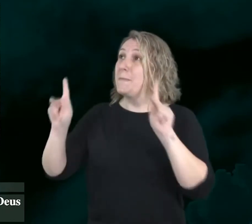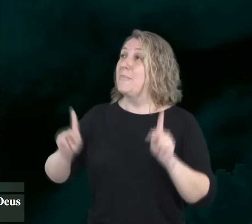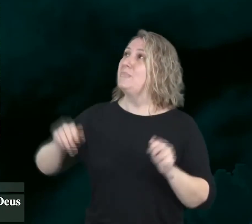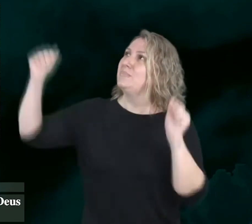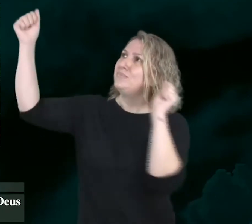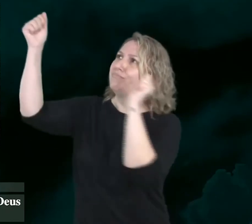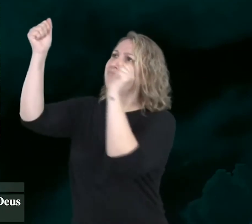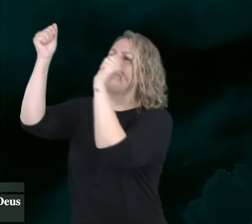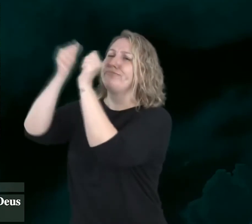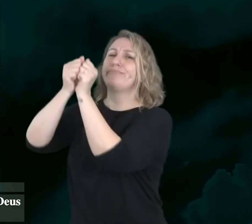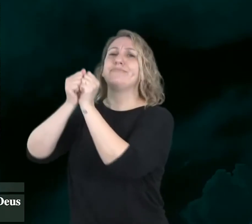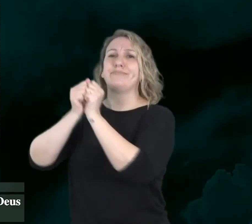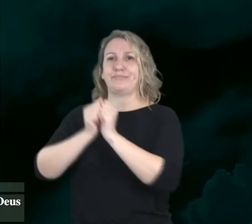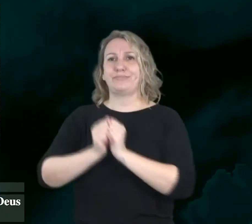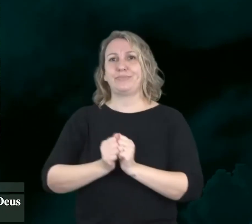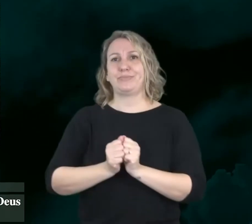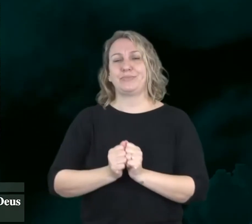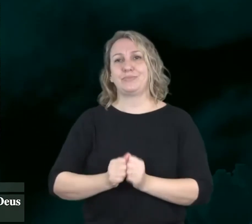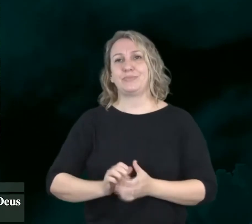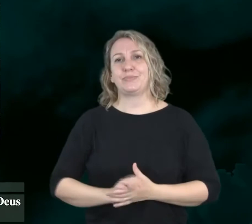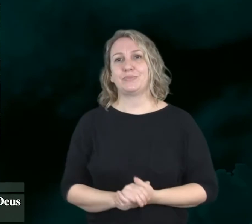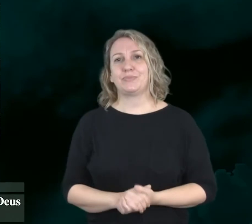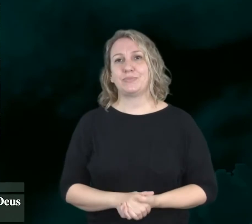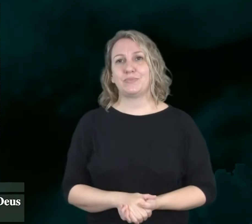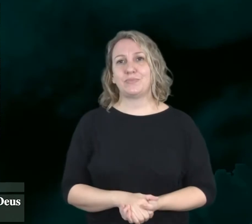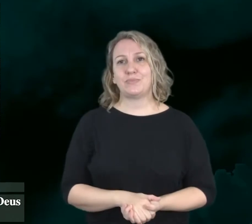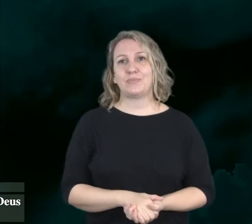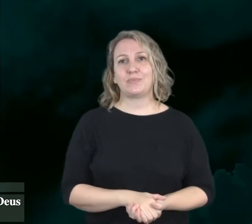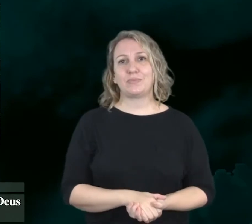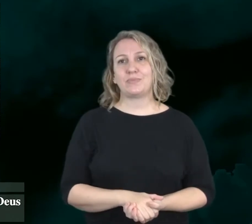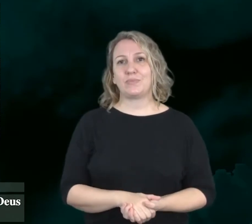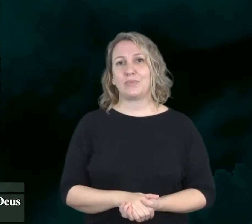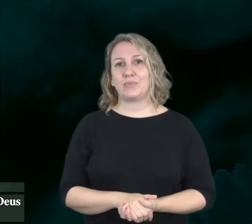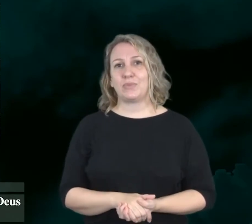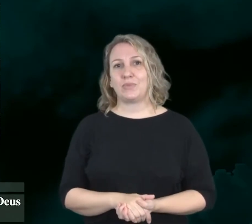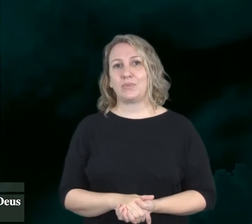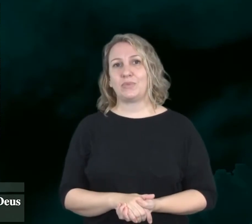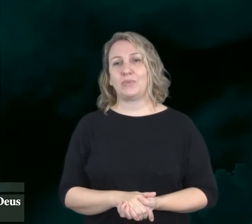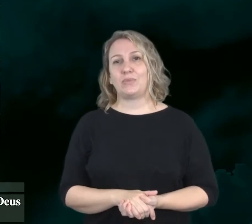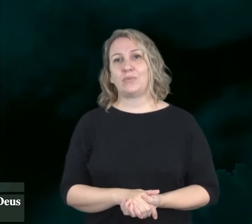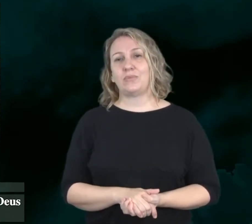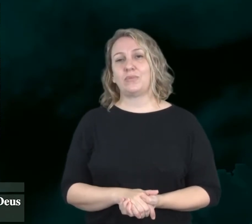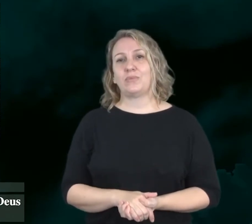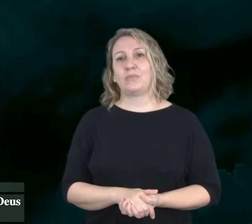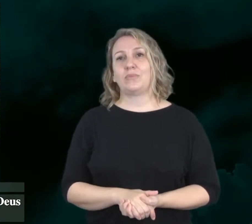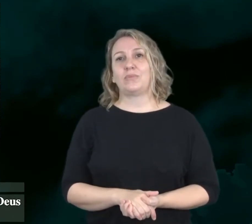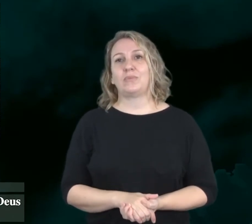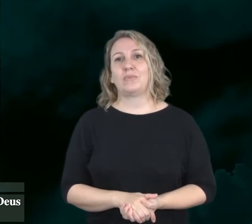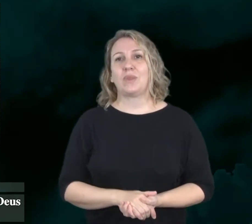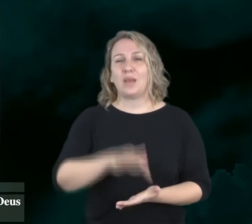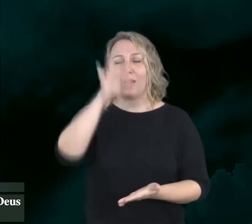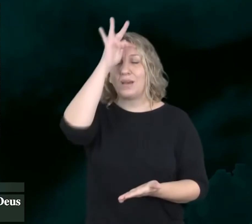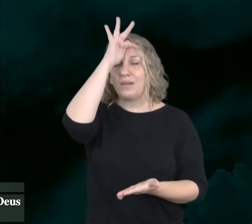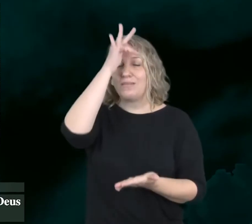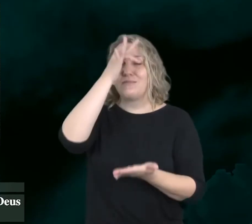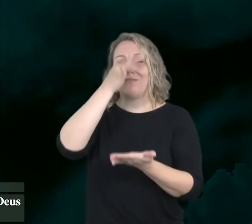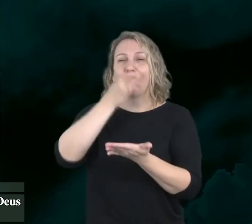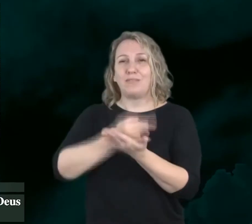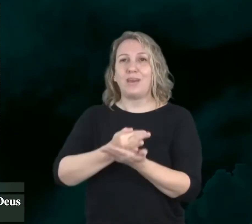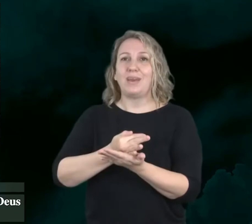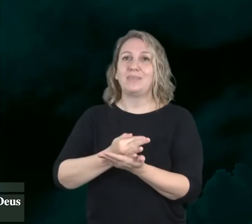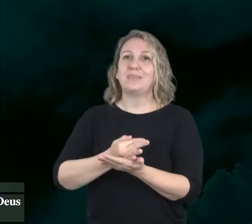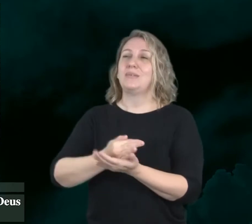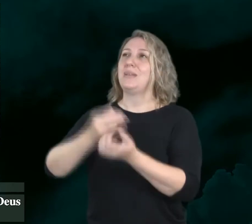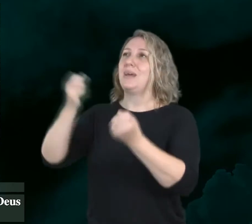por intermédio de quem obtivemos igualmente acesso pela fé a esta